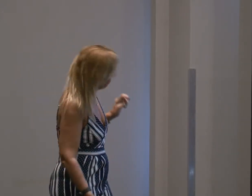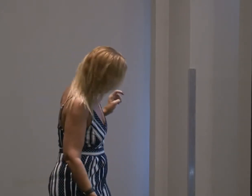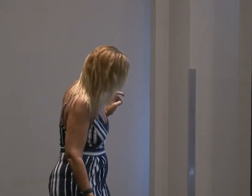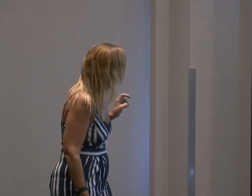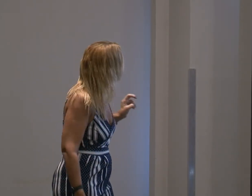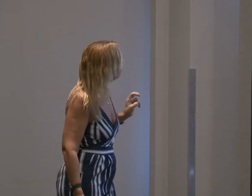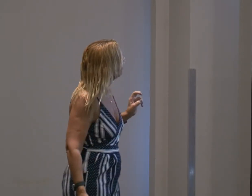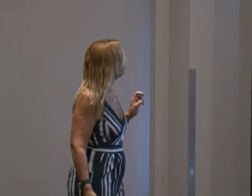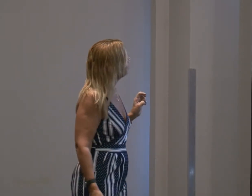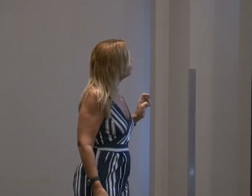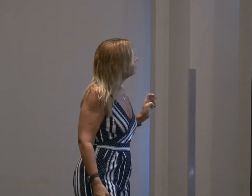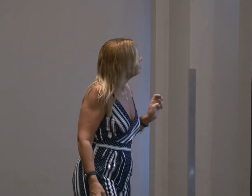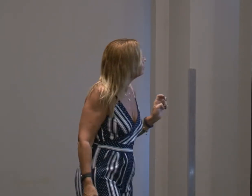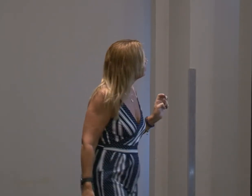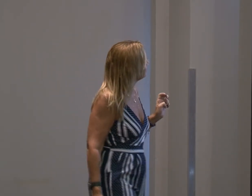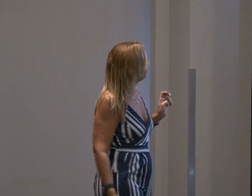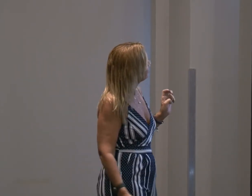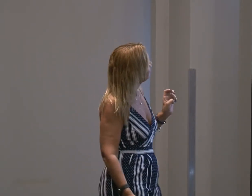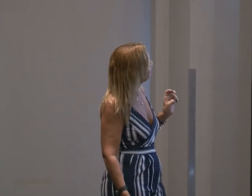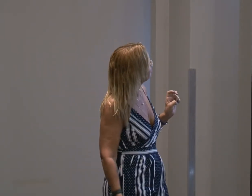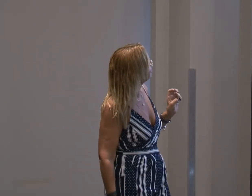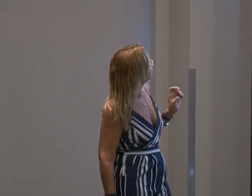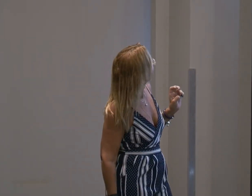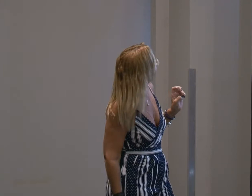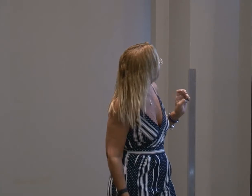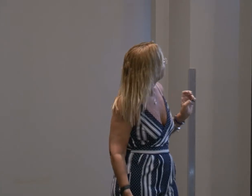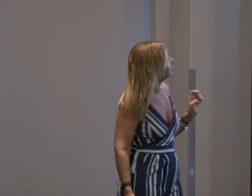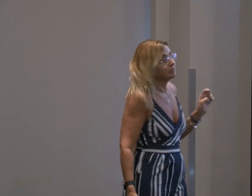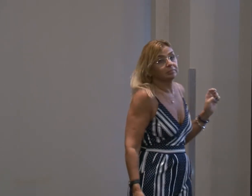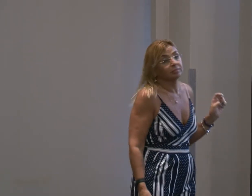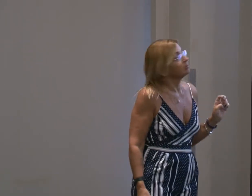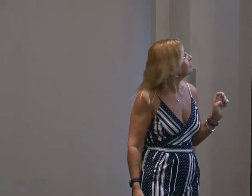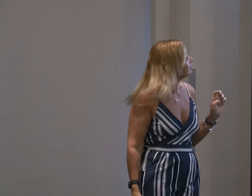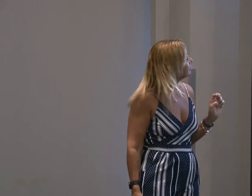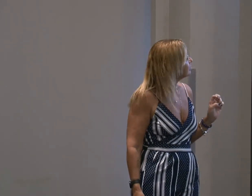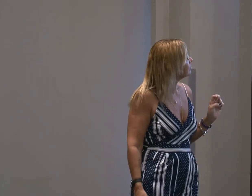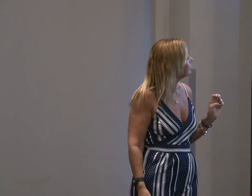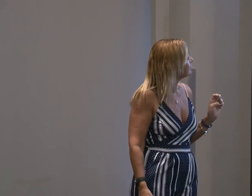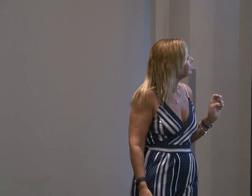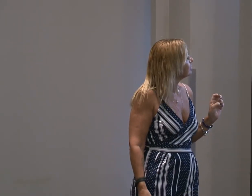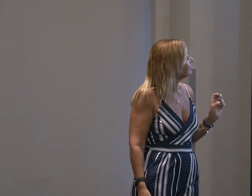esses profissionais não usem intérprete nos atendimentos também? Pode passar, por favor?